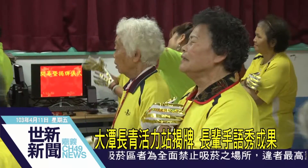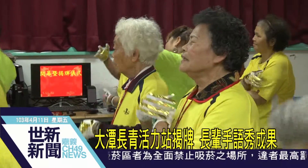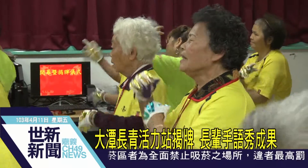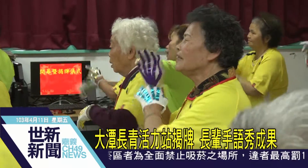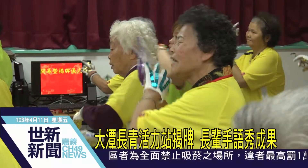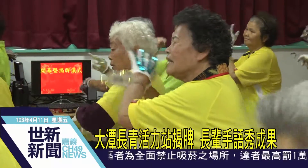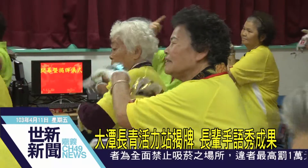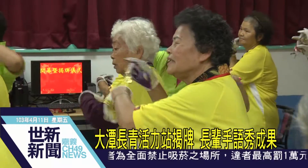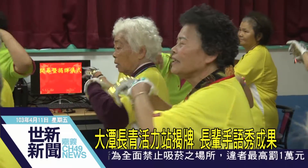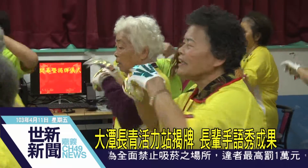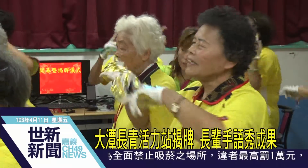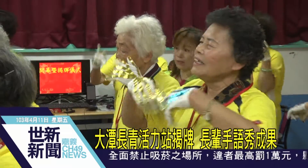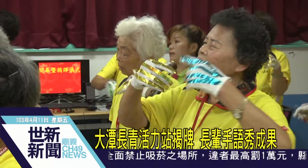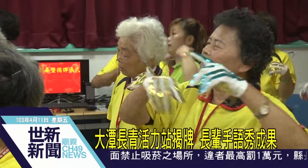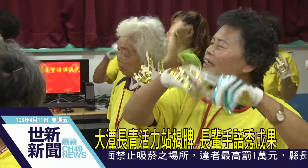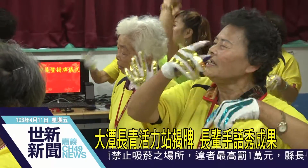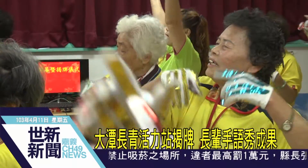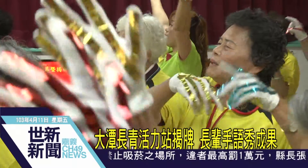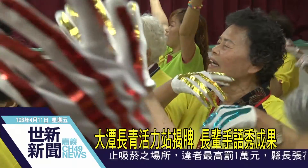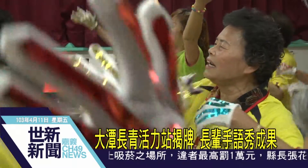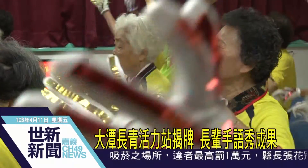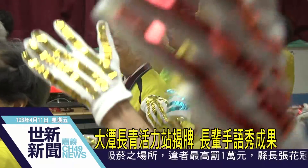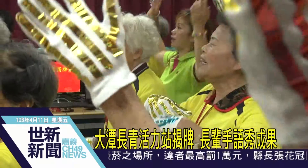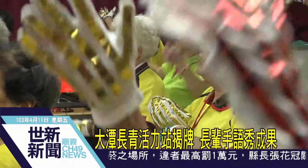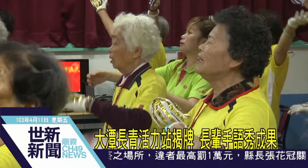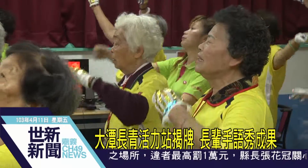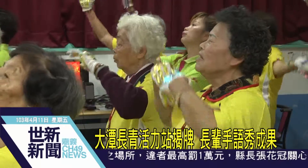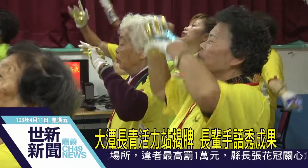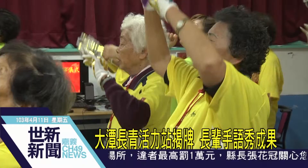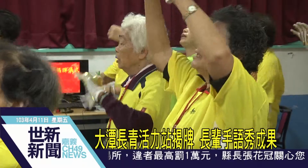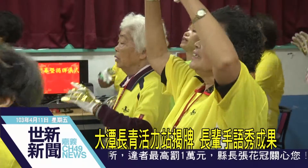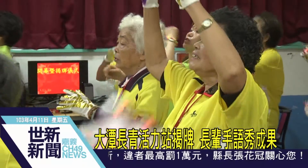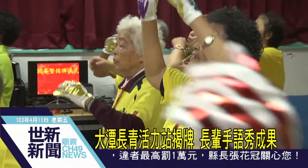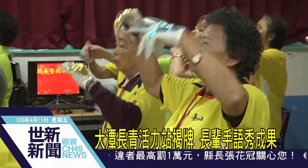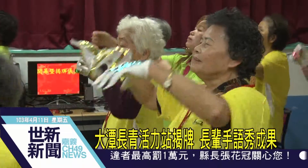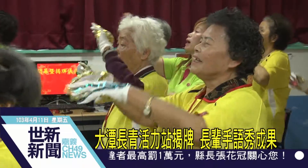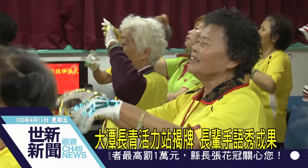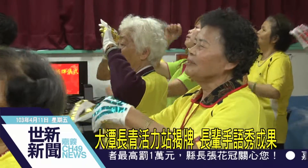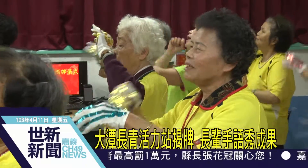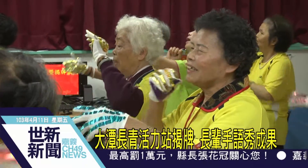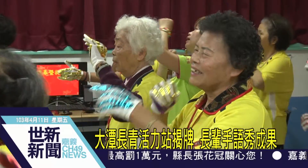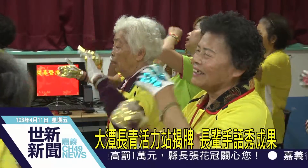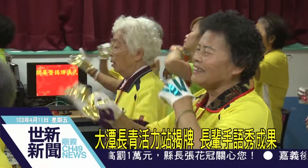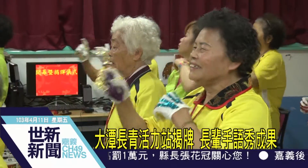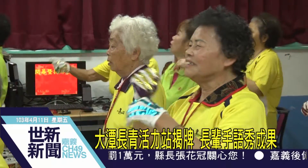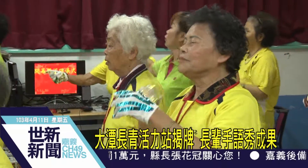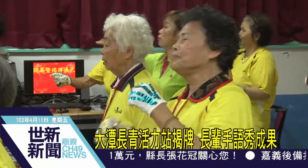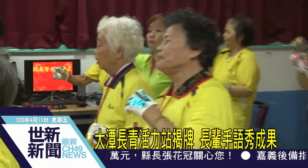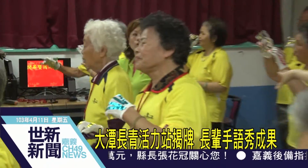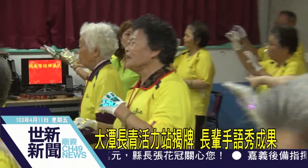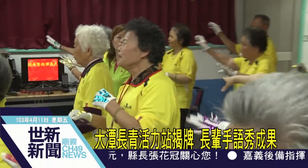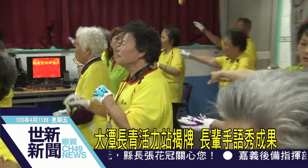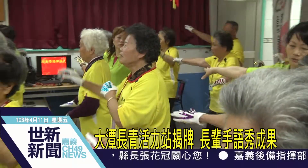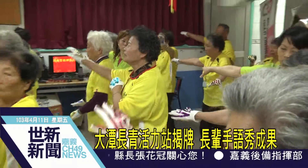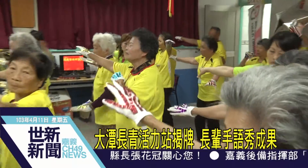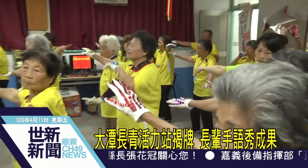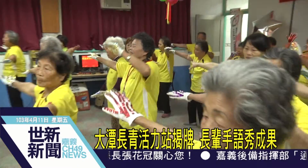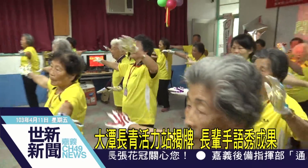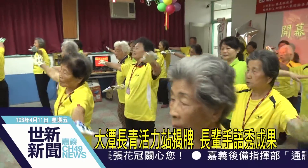机甲服务中心主任林元敖表示。平均年龄七十八岁一点八，用行动展现健康活力。现场年纪同代阿